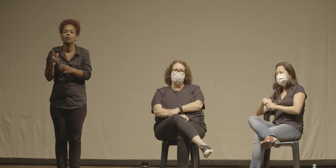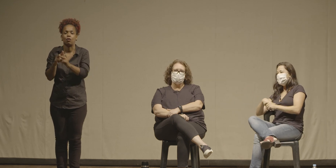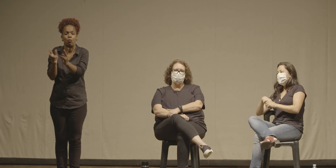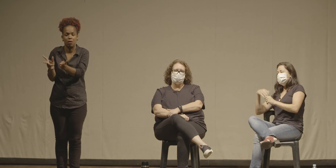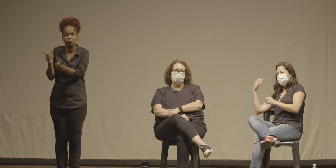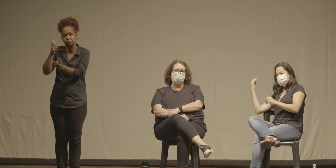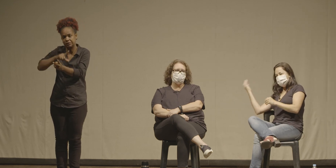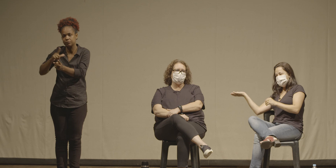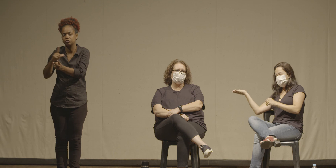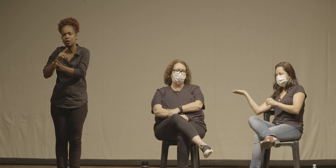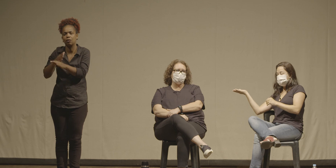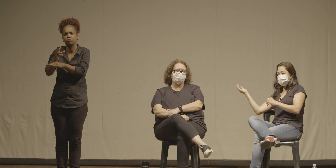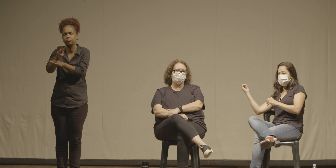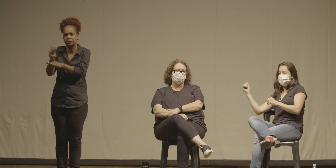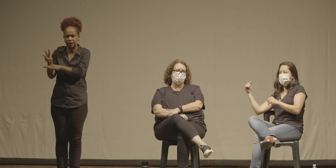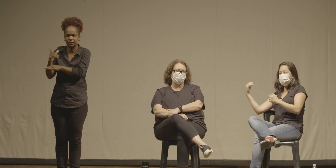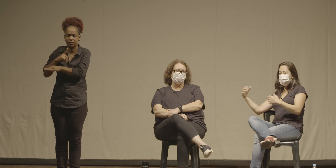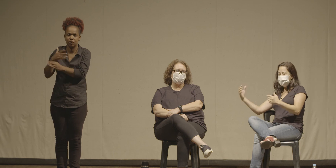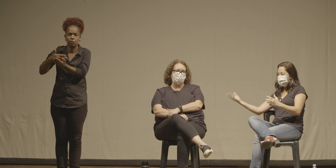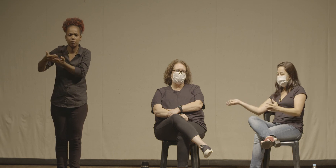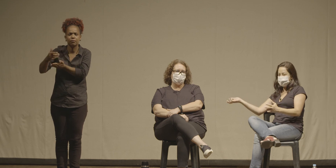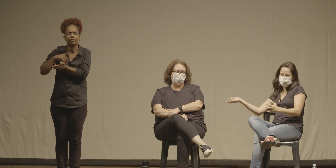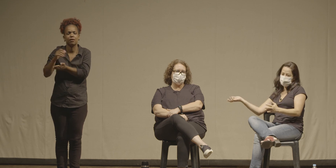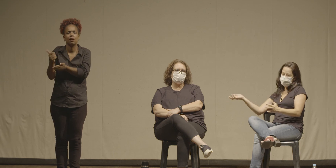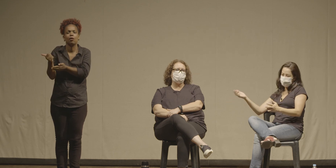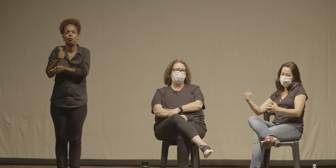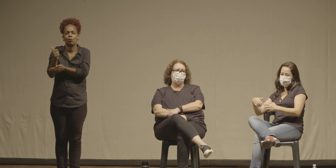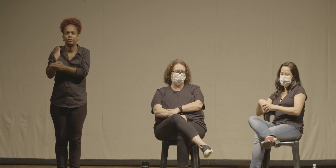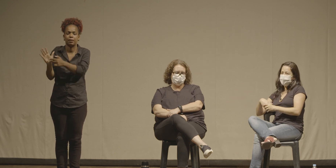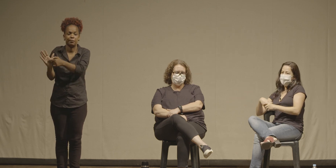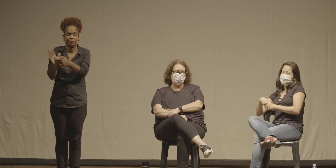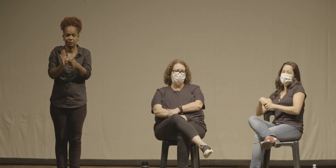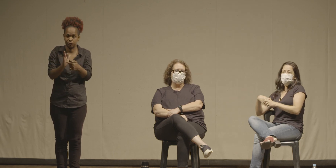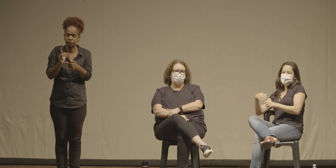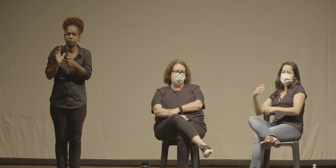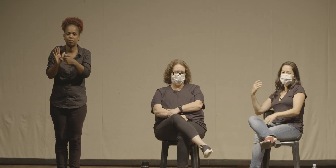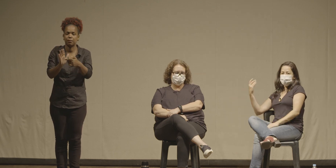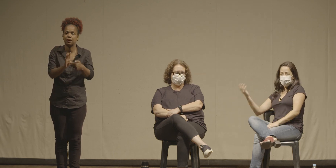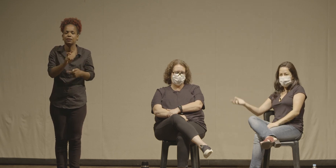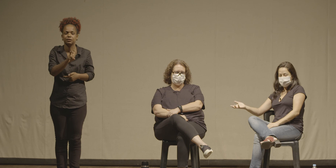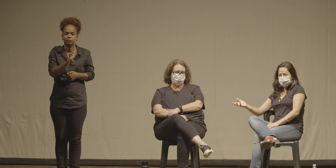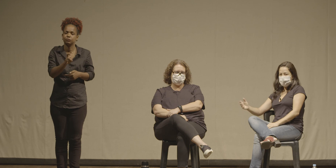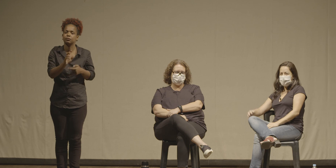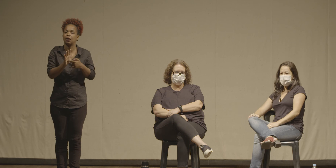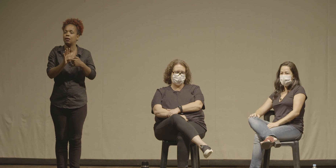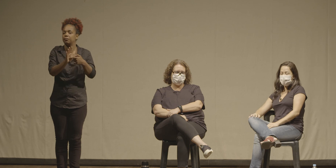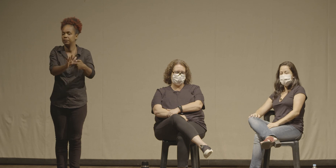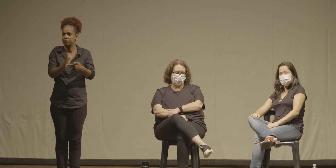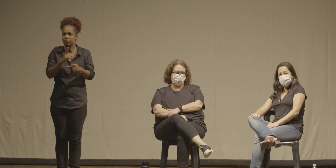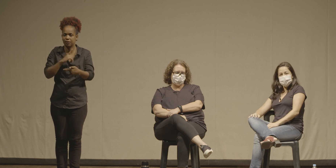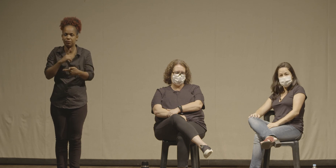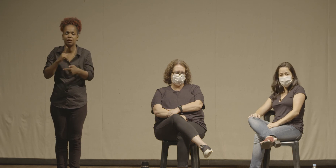site. Estamos começando, vão ser 11 apresentações do filme, 5 apresentações